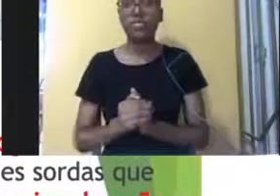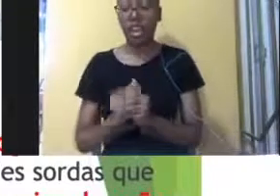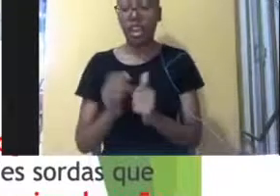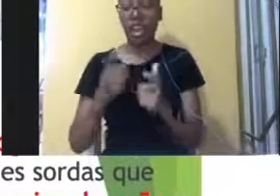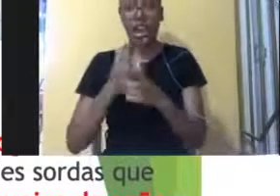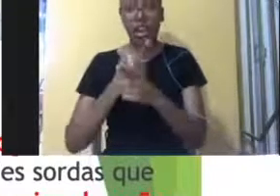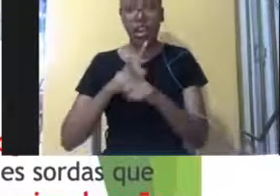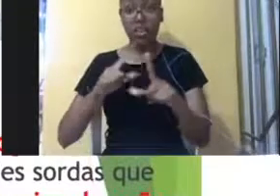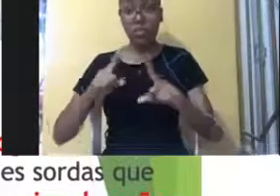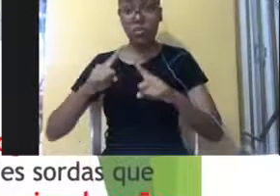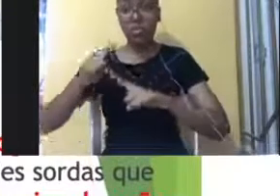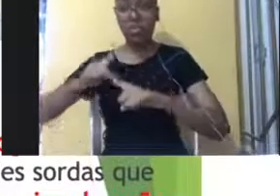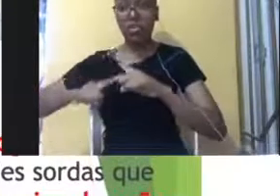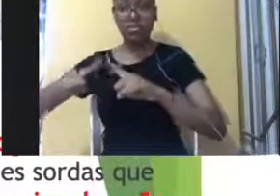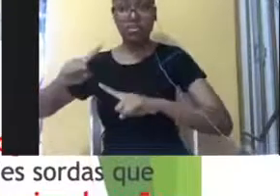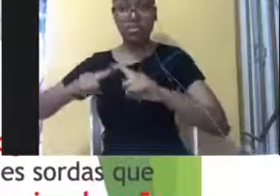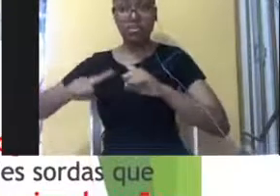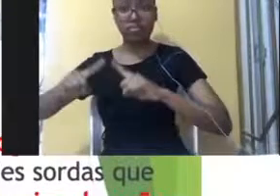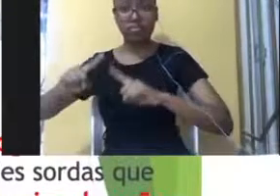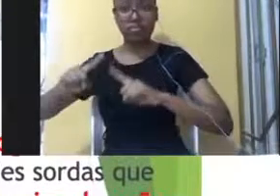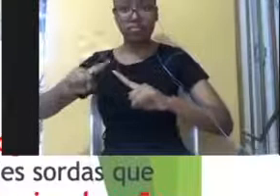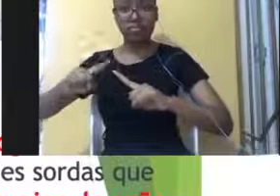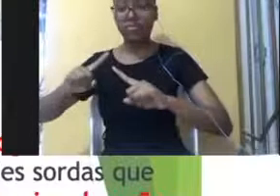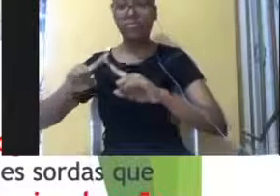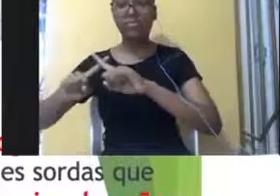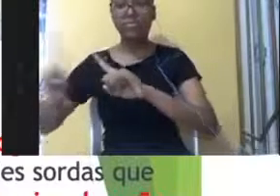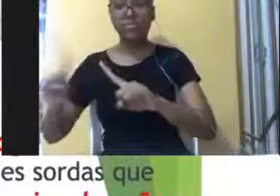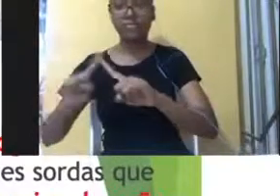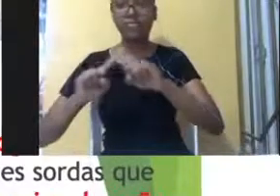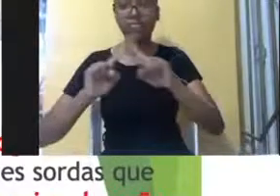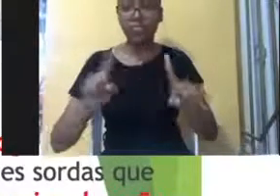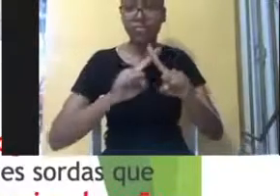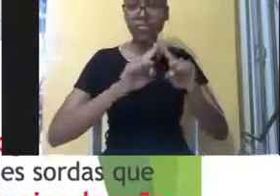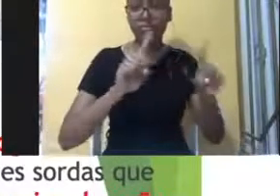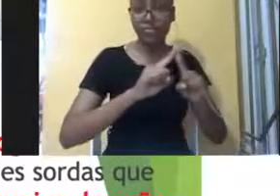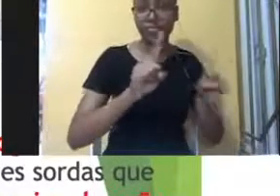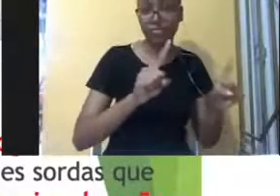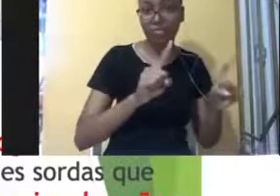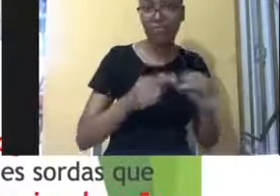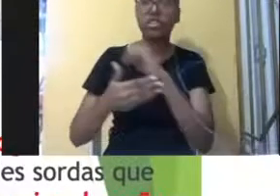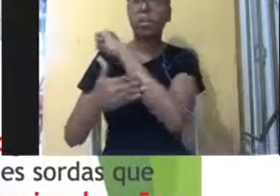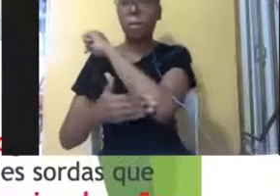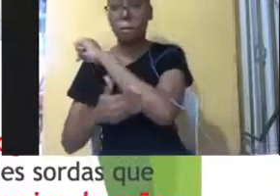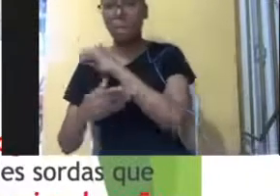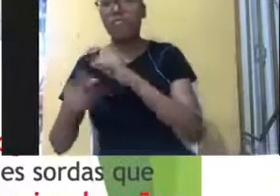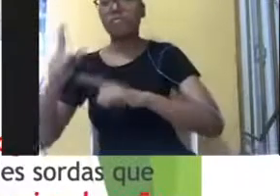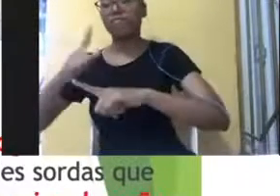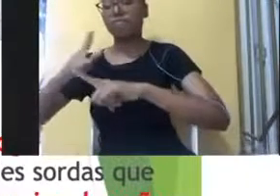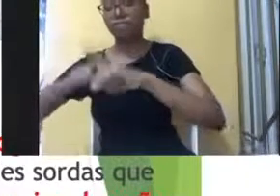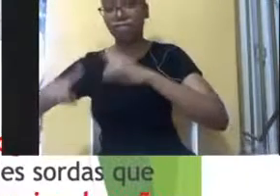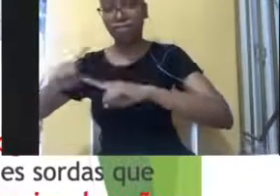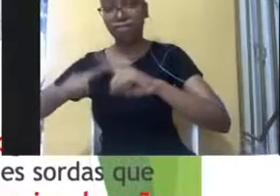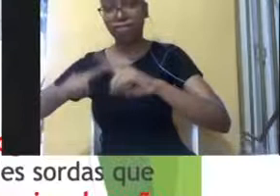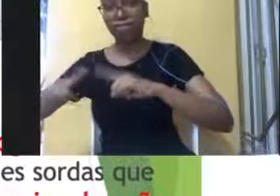se dice language, que es lenguaje, por eso se dice lenguaje de señas. Pero en el caso de nosotros, los